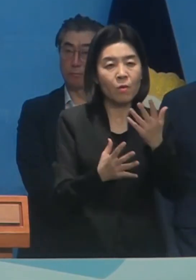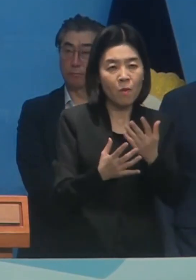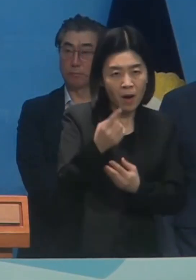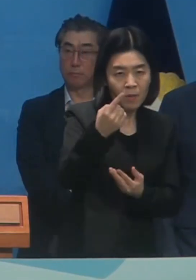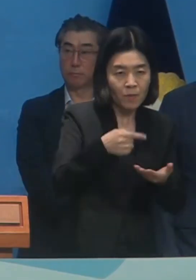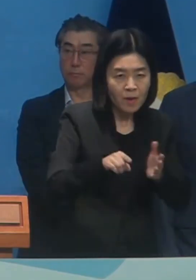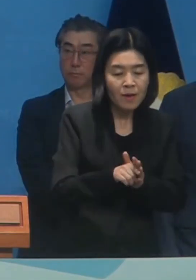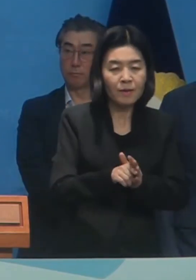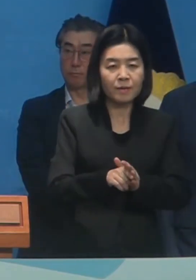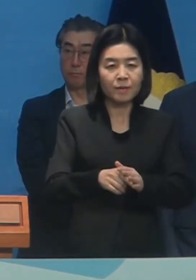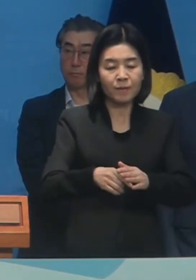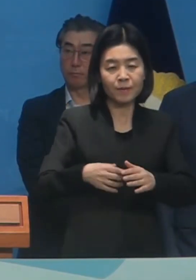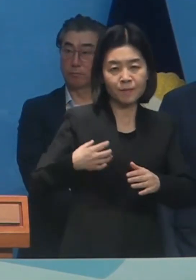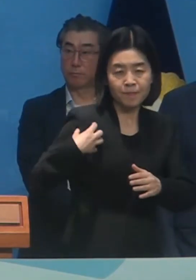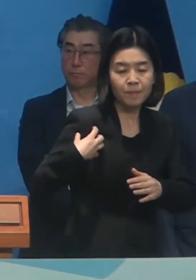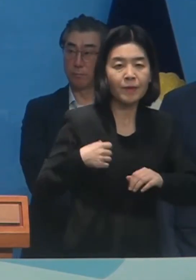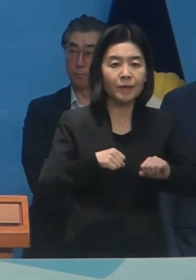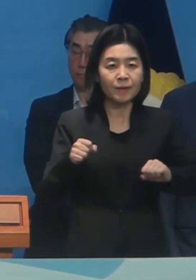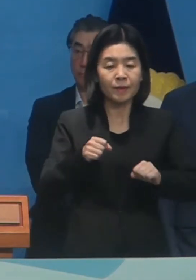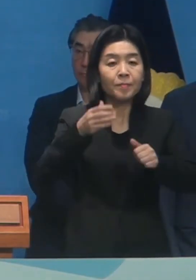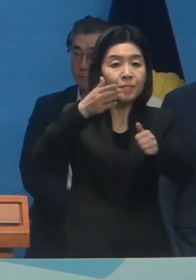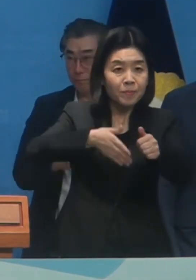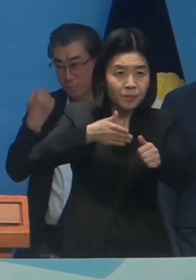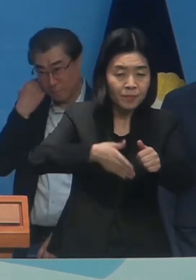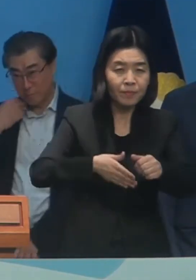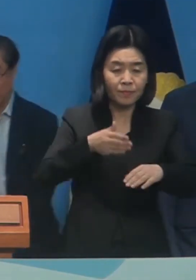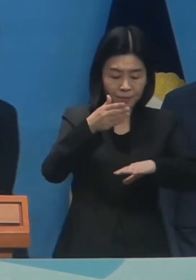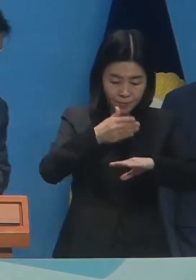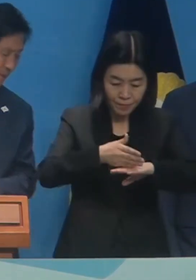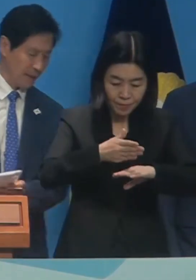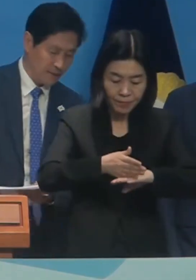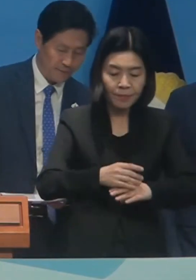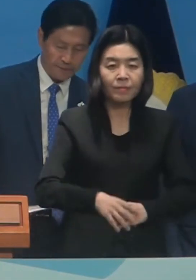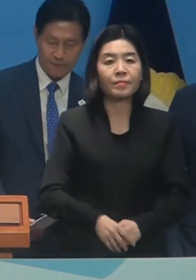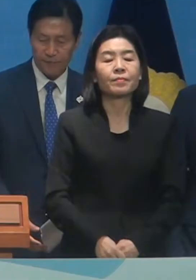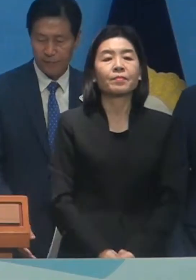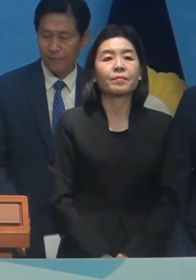힘을 모아주시기를 당부드립니다. 감사합니다.